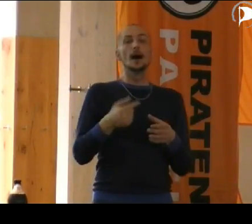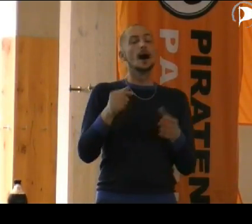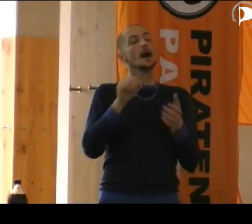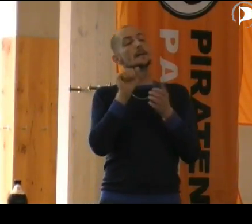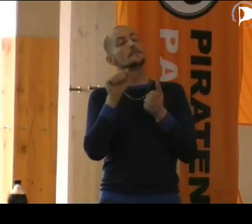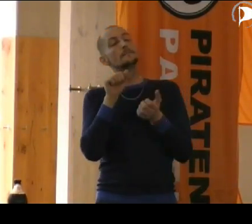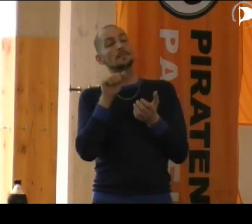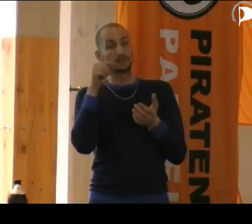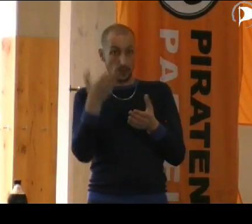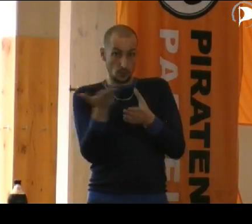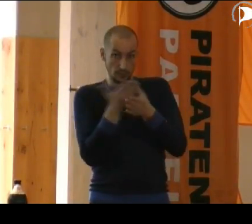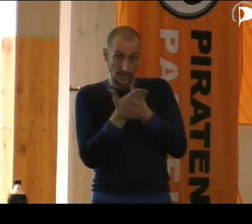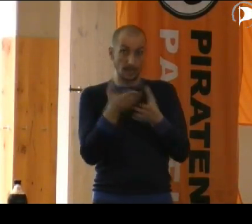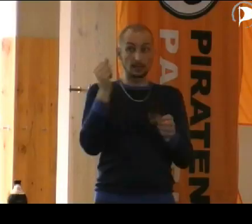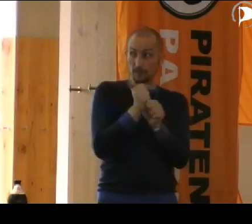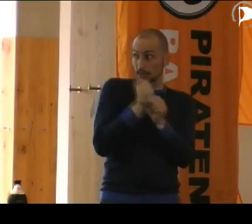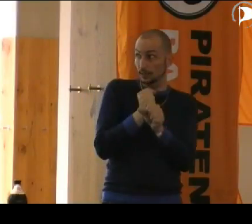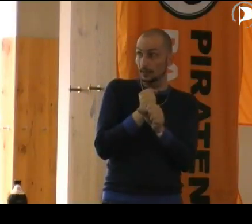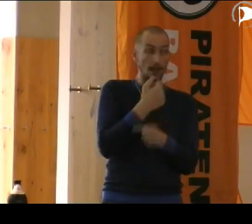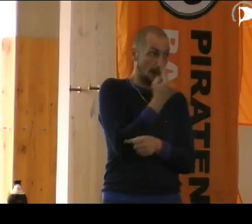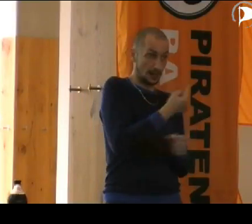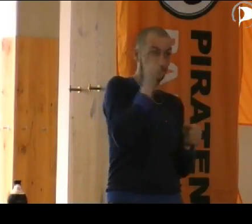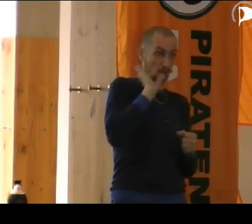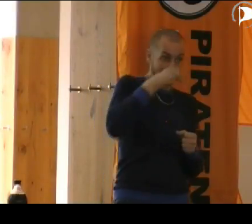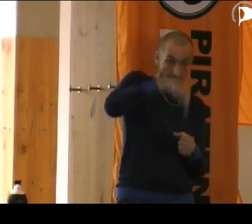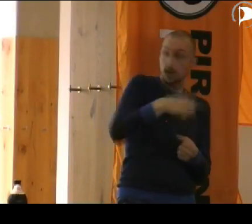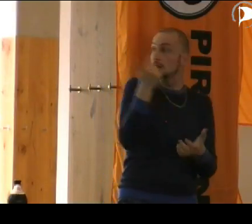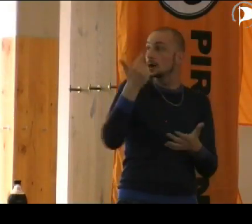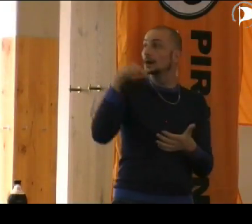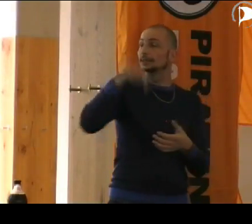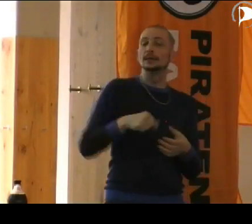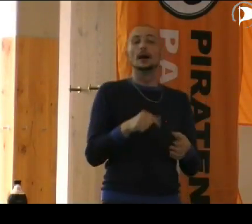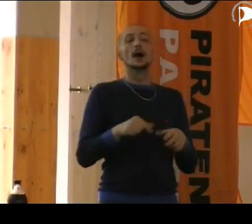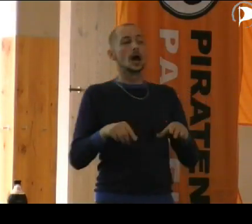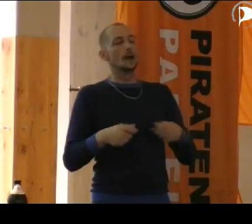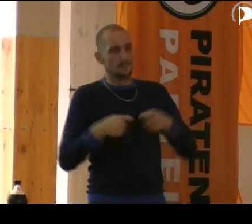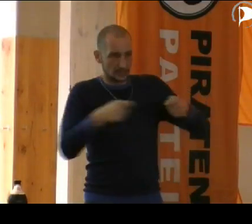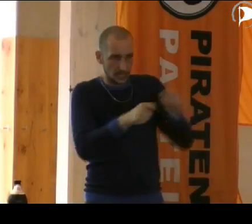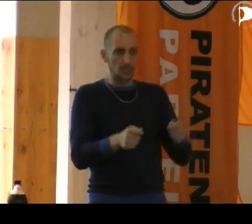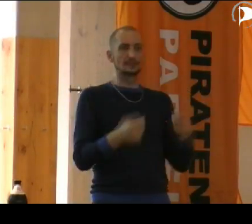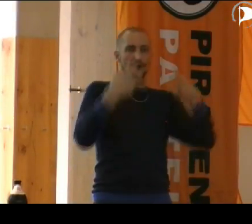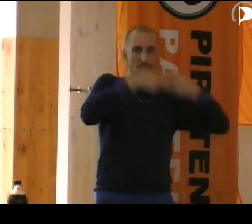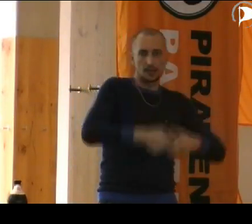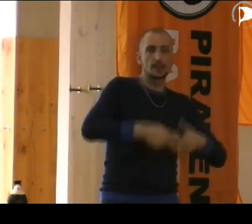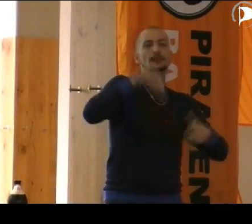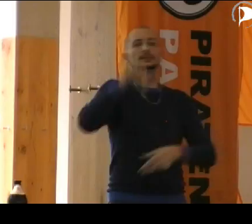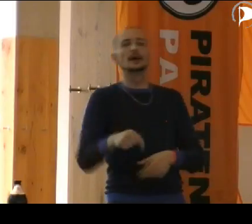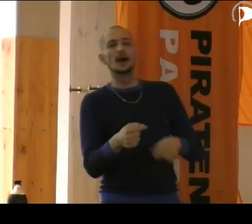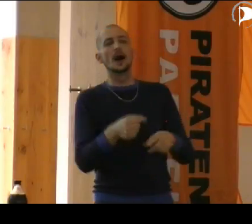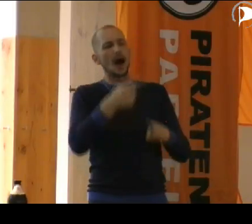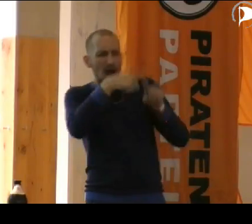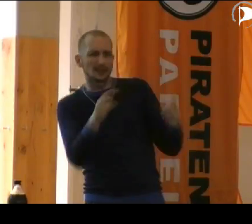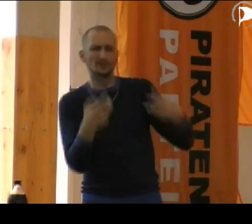bei den ganzen vorstellen beim inter wiederum verwenden heißt verwenden und so weiter und auch den anderen abgrenzung